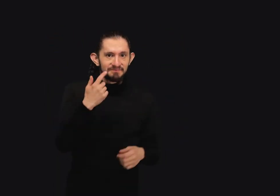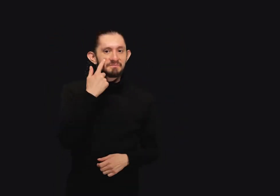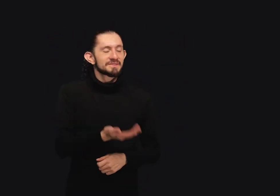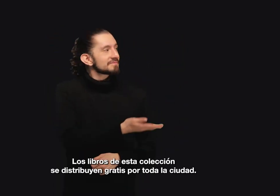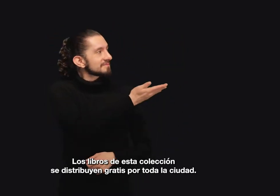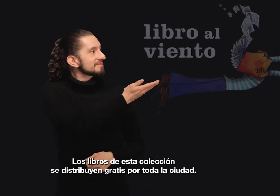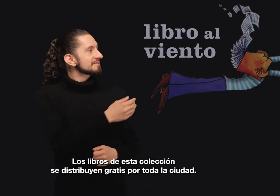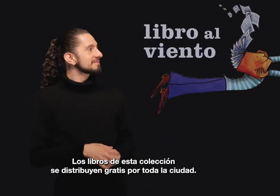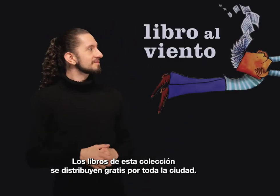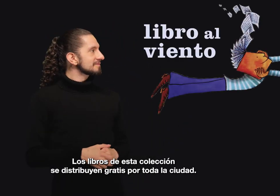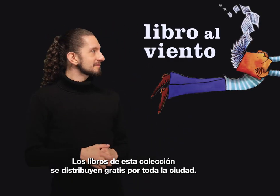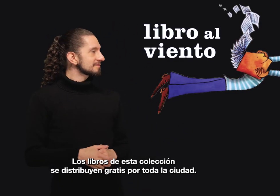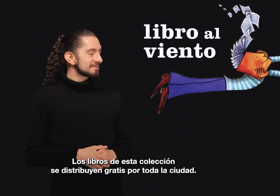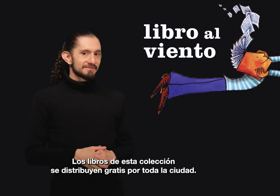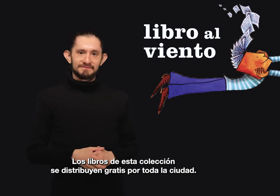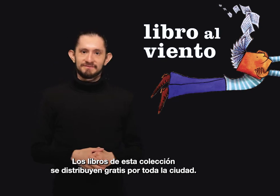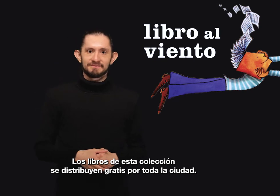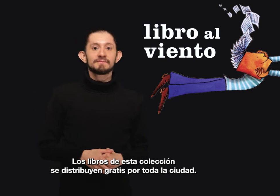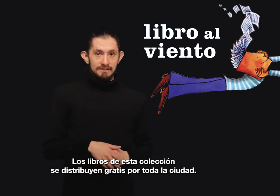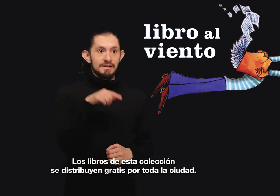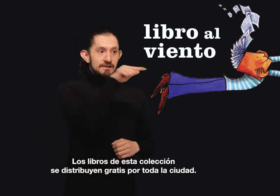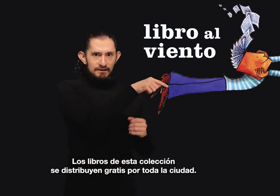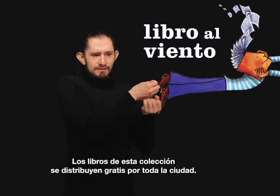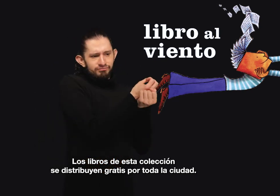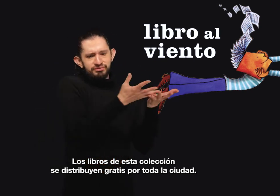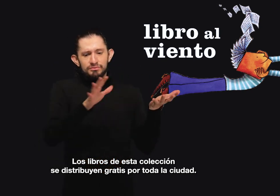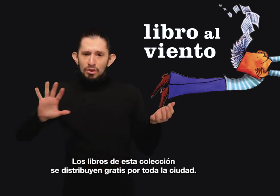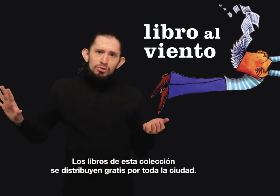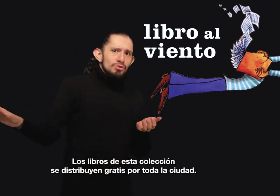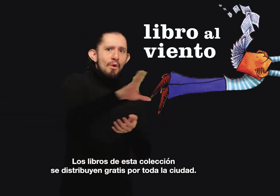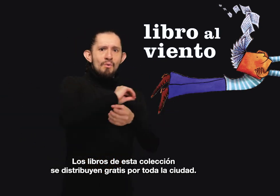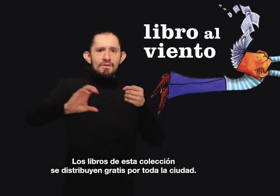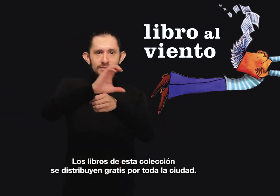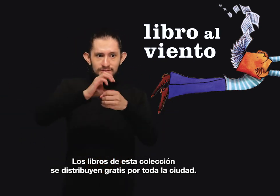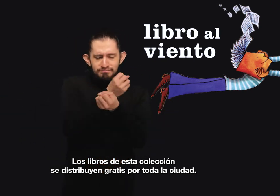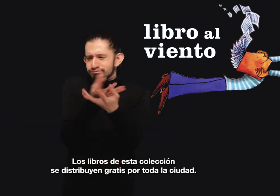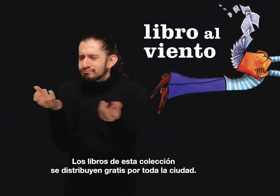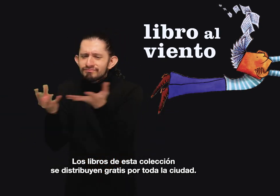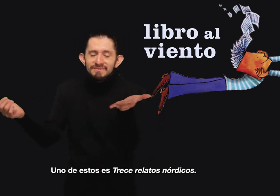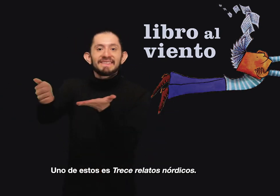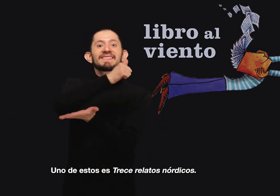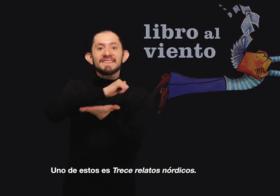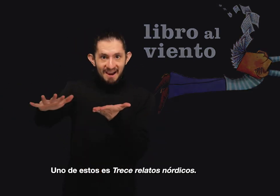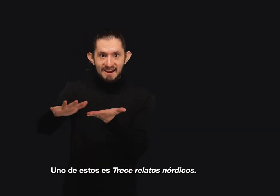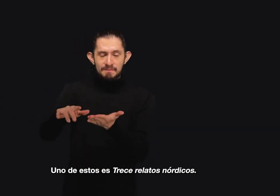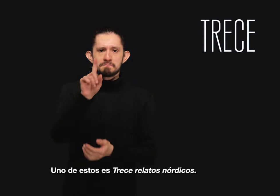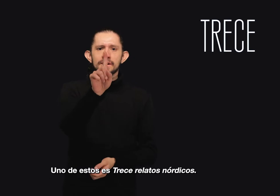Los libros de esta colección se distribuyen gratis por toda la ciudad. Uno de estos es